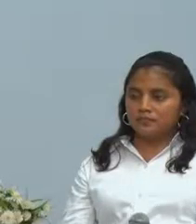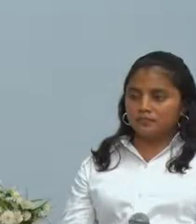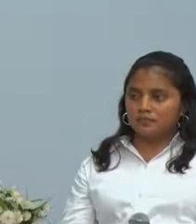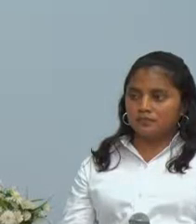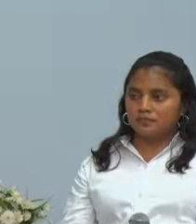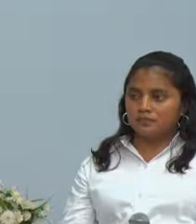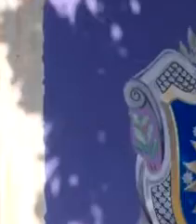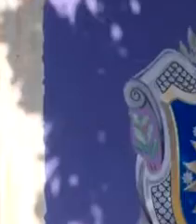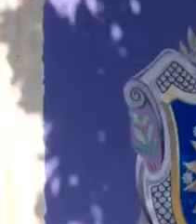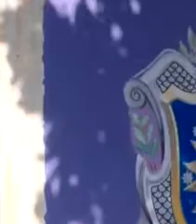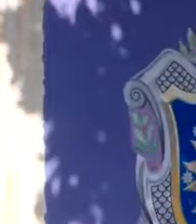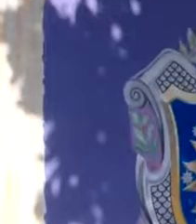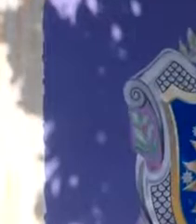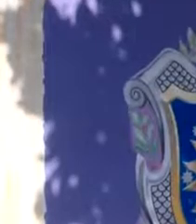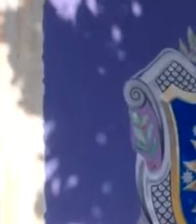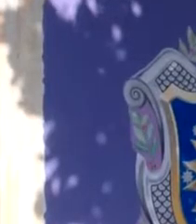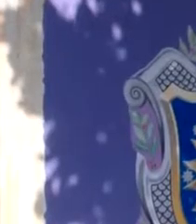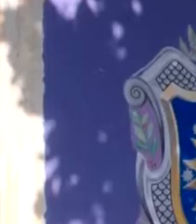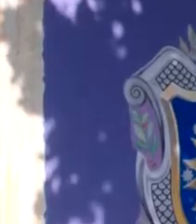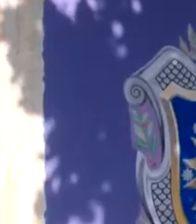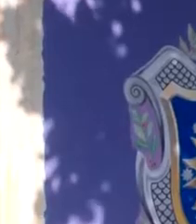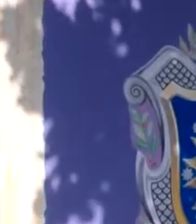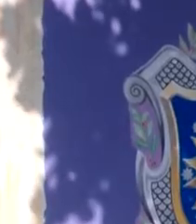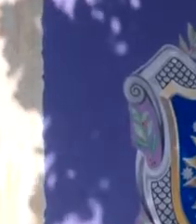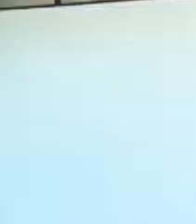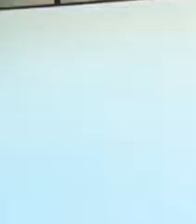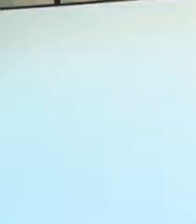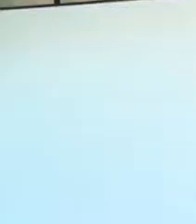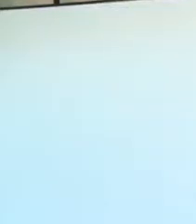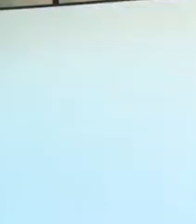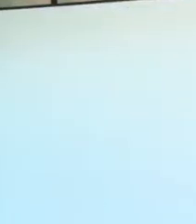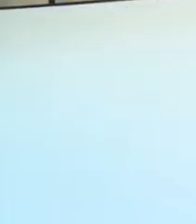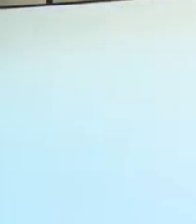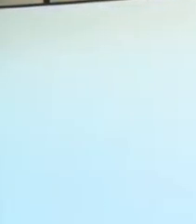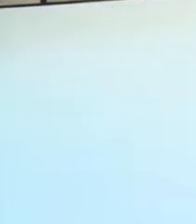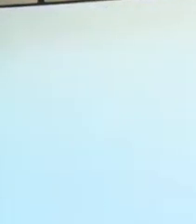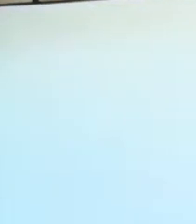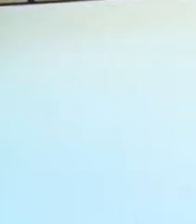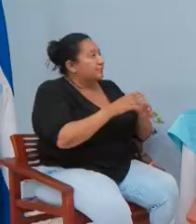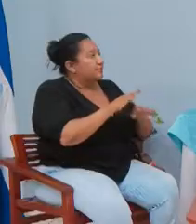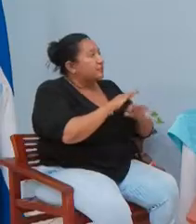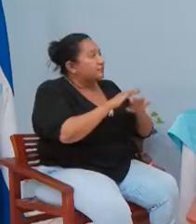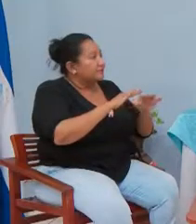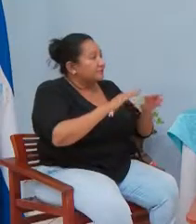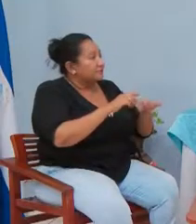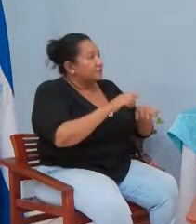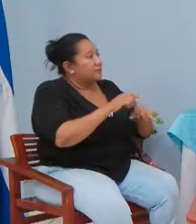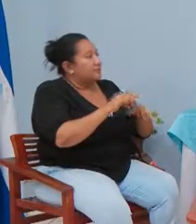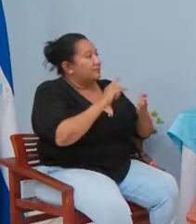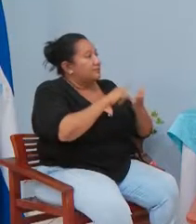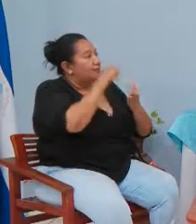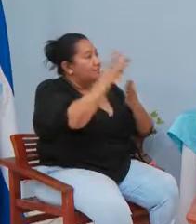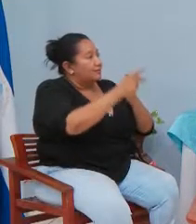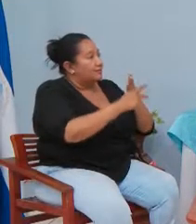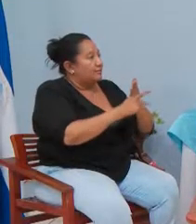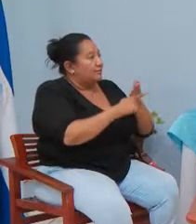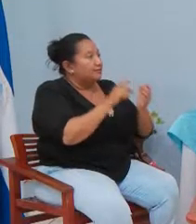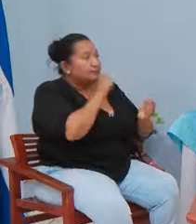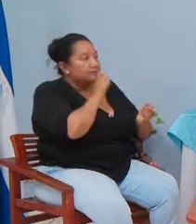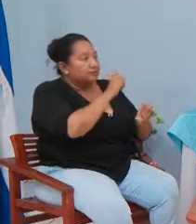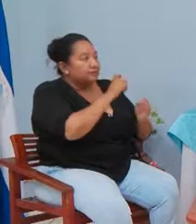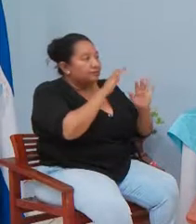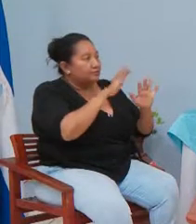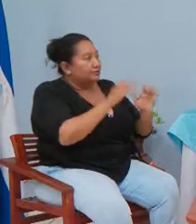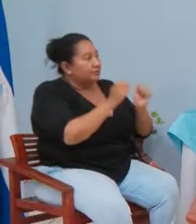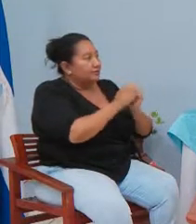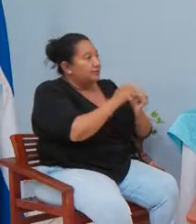hoy, las ofertas educativas incluyentes en las universidades. Hemos llegado al final de nuestro programa, ha sido un placer